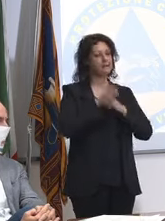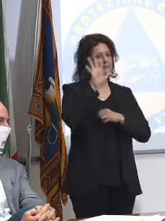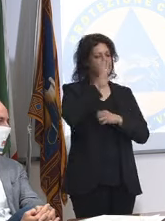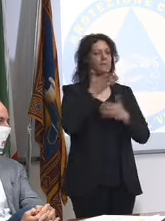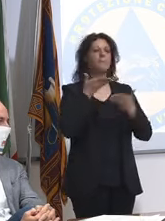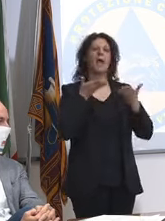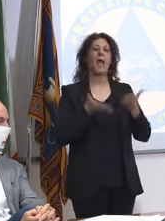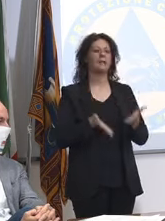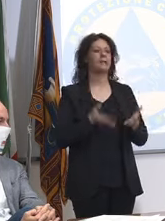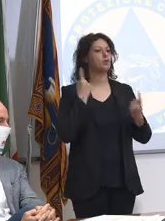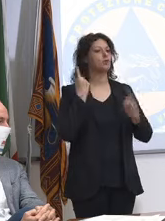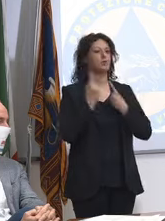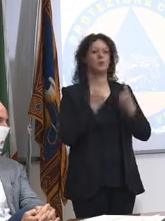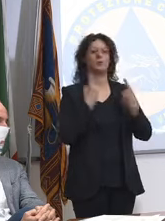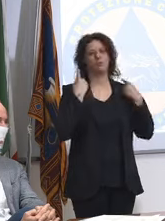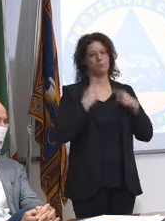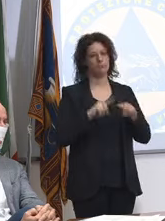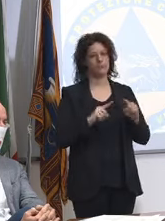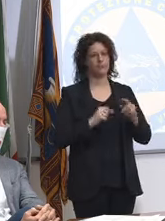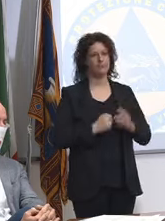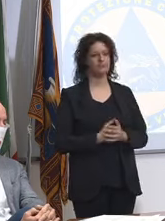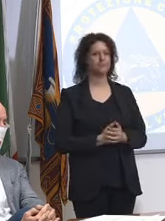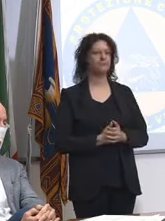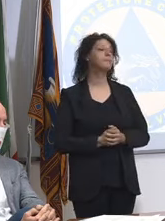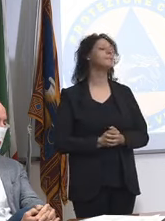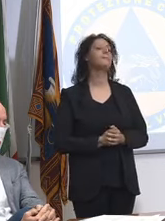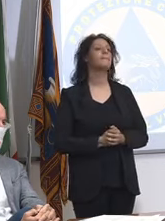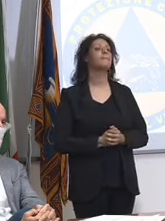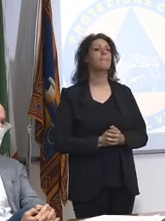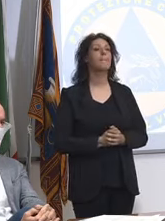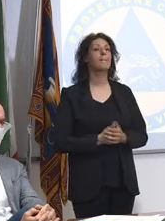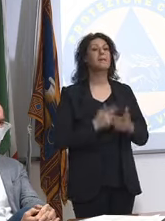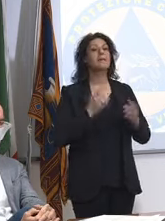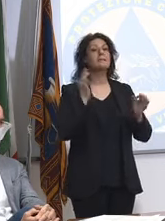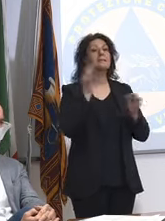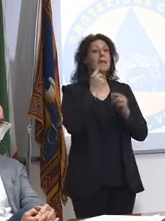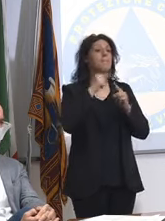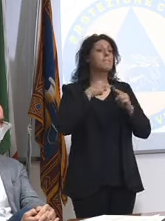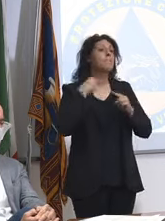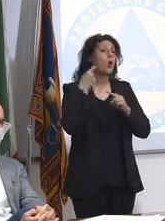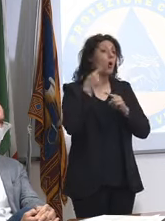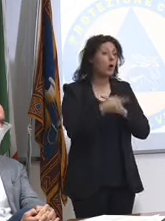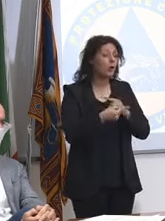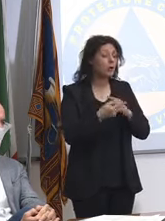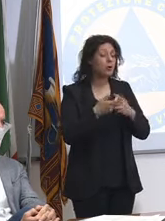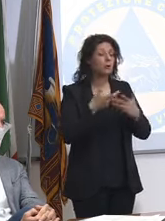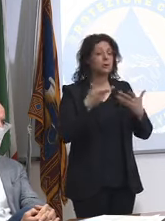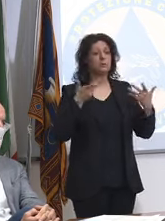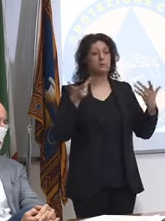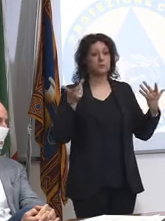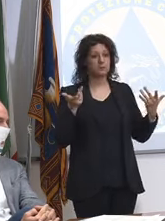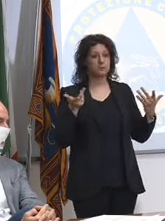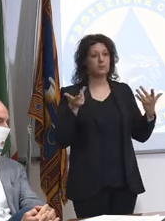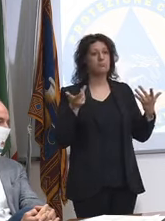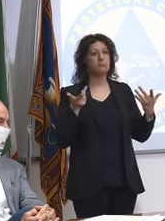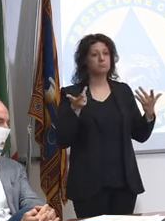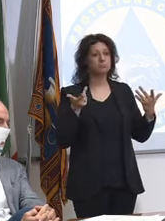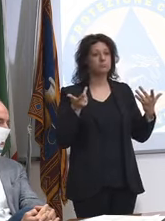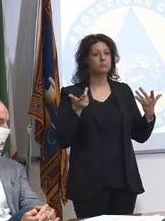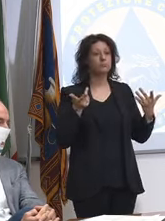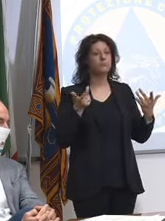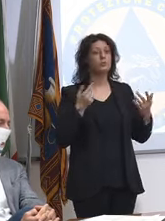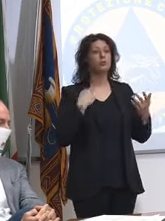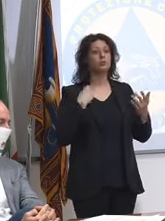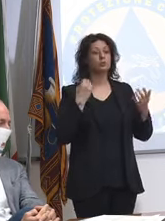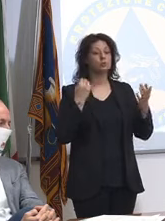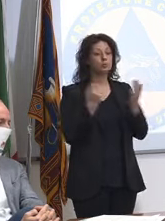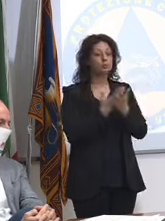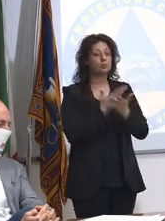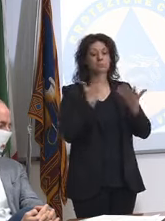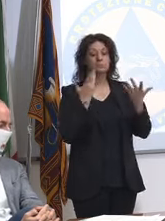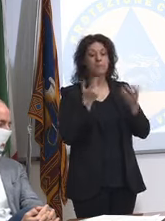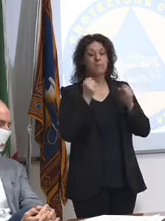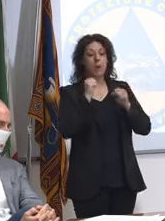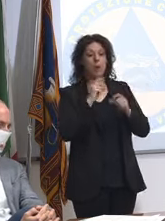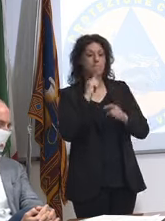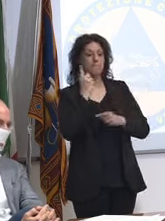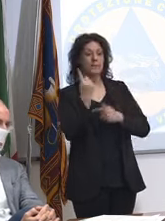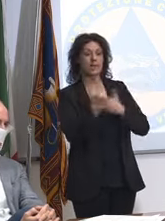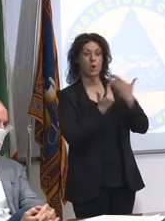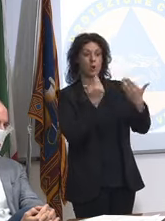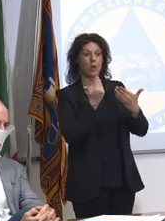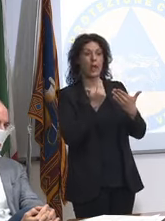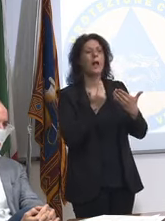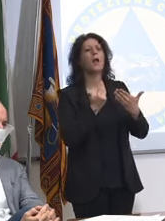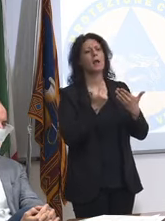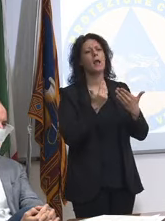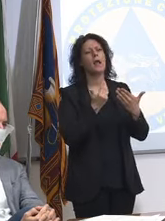momento. Come diceva il Presidente prima, se poi dovessimo insomma, andare incontro a scenari migliori, naturalmente allenteremo